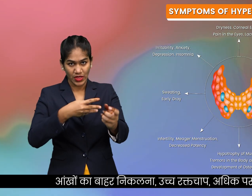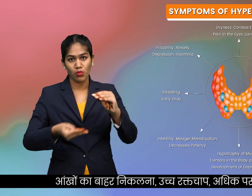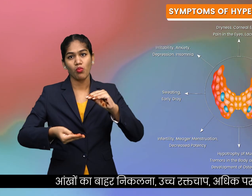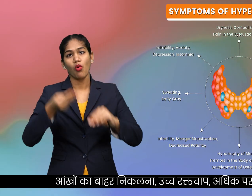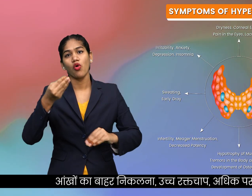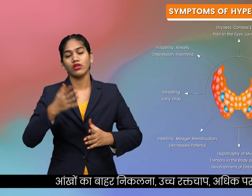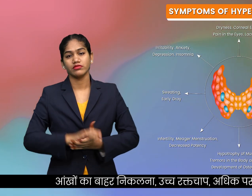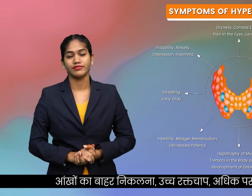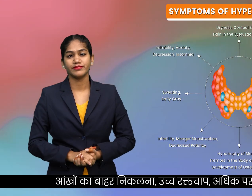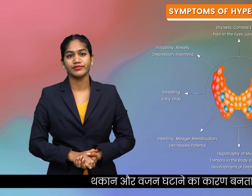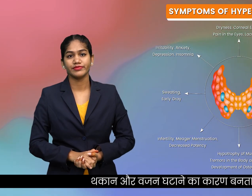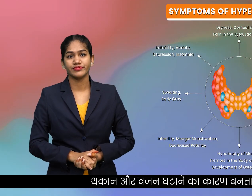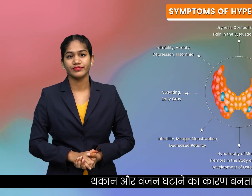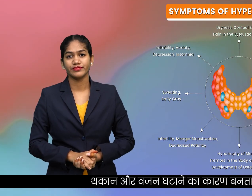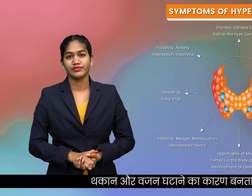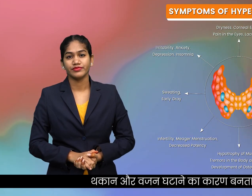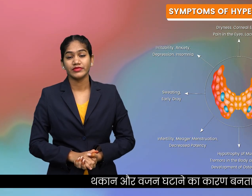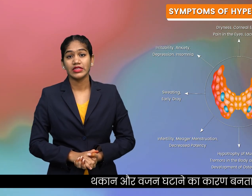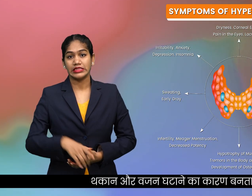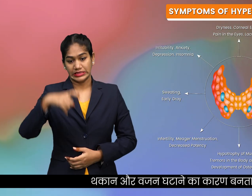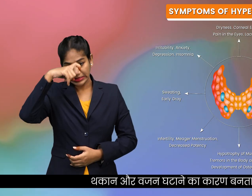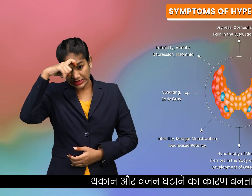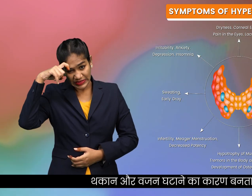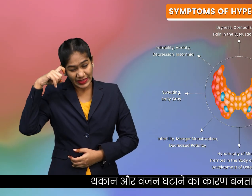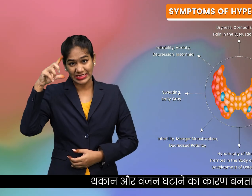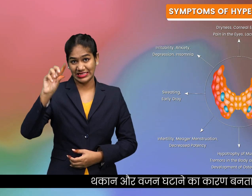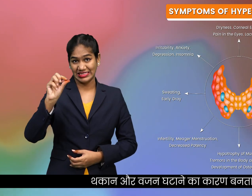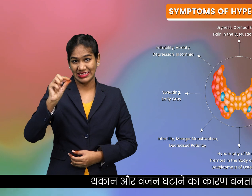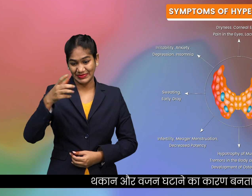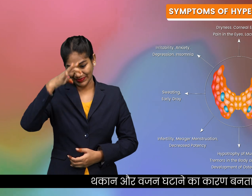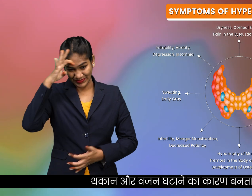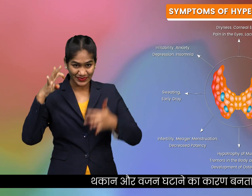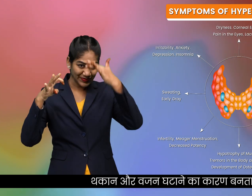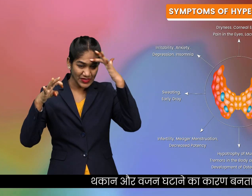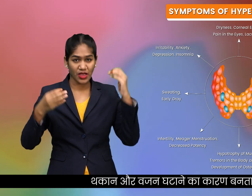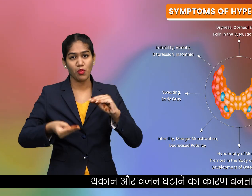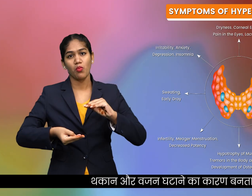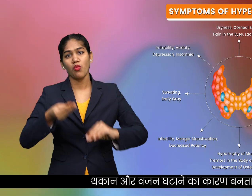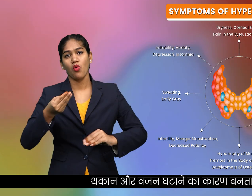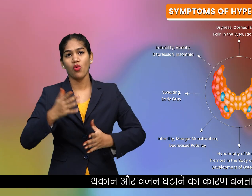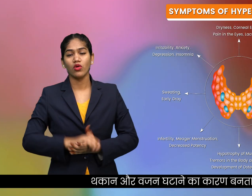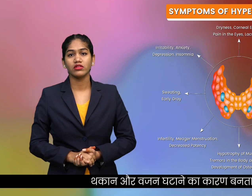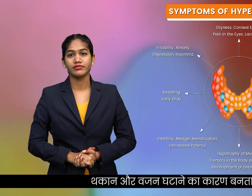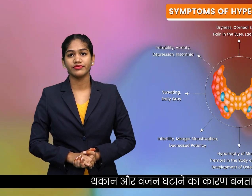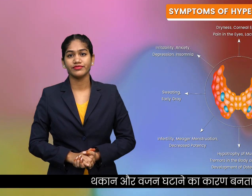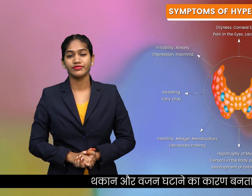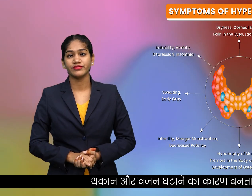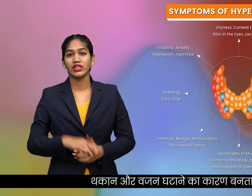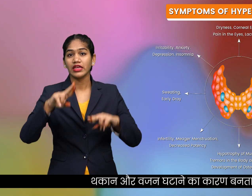अधिक पसीना, थकना और वजन घटने का